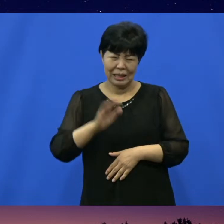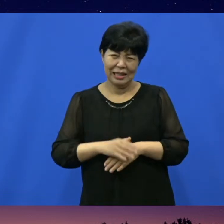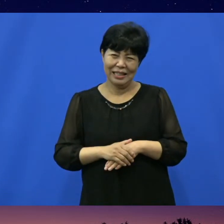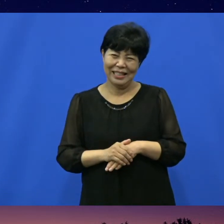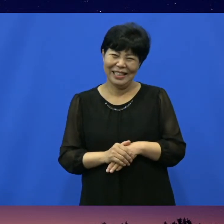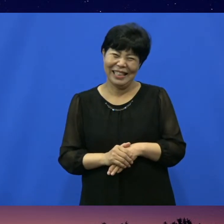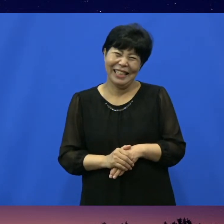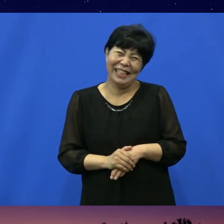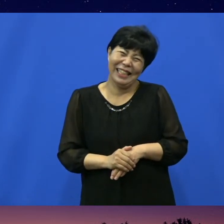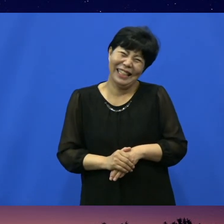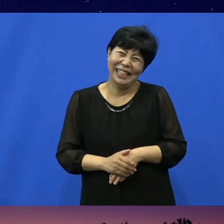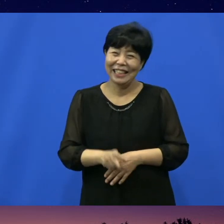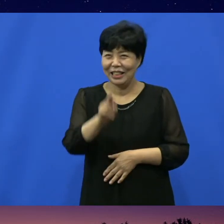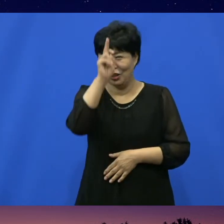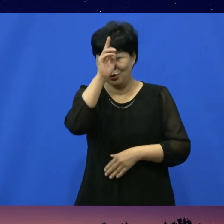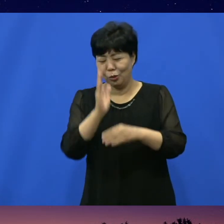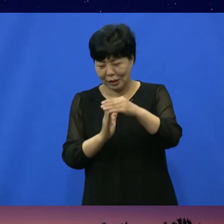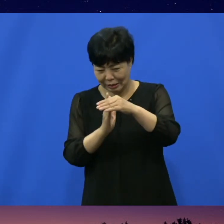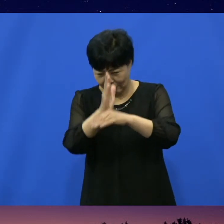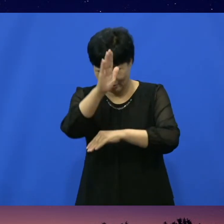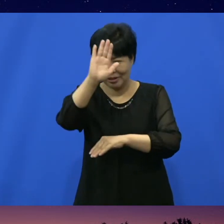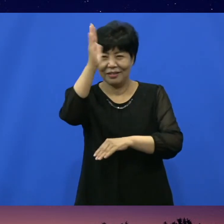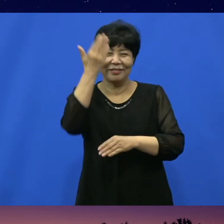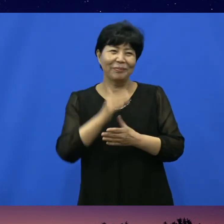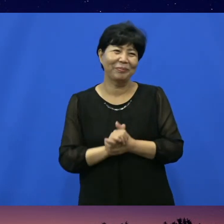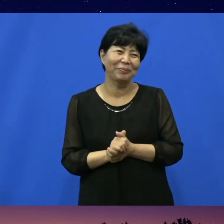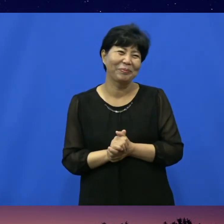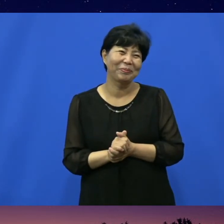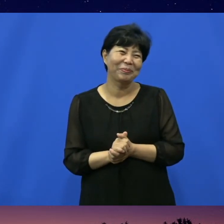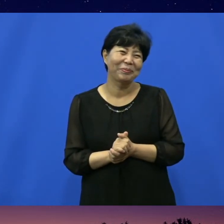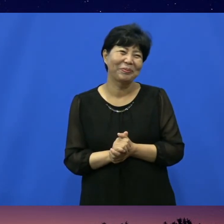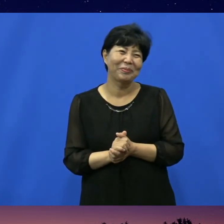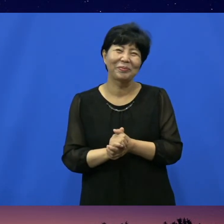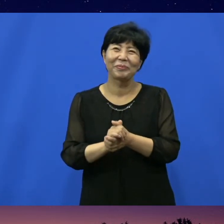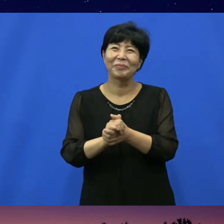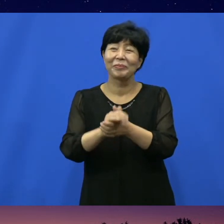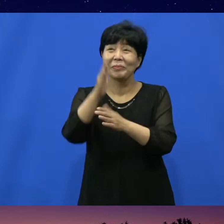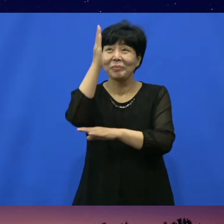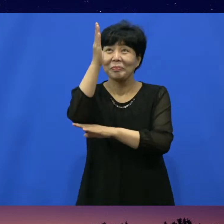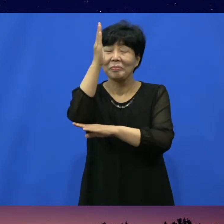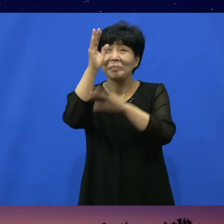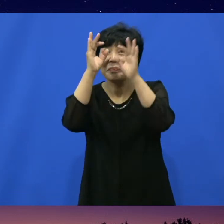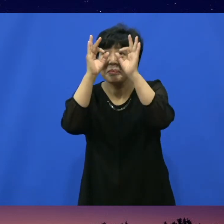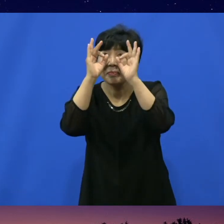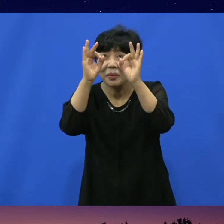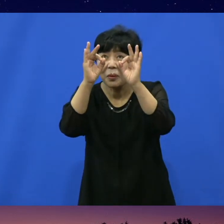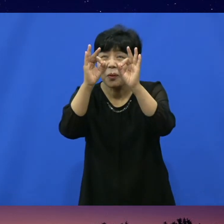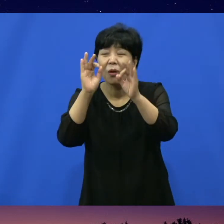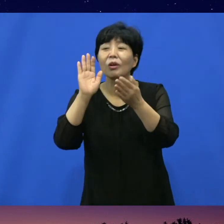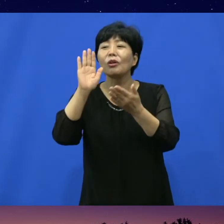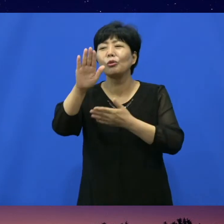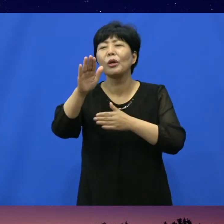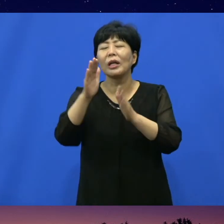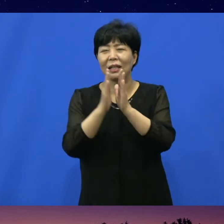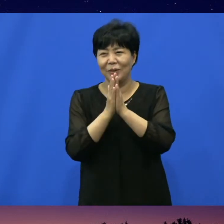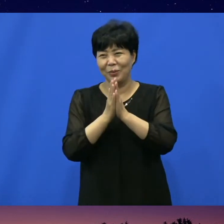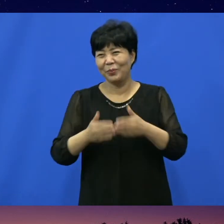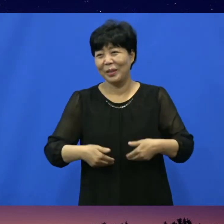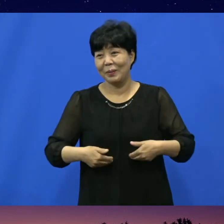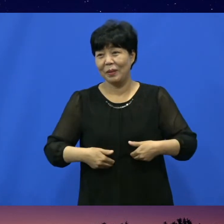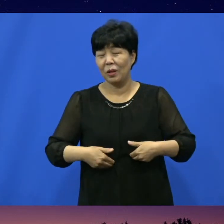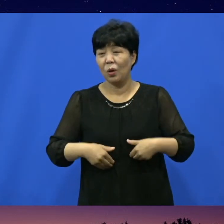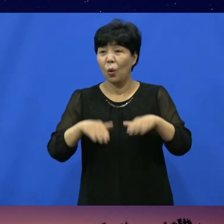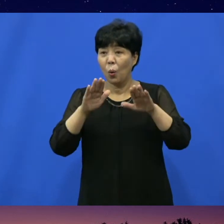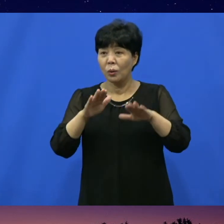거예요. 철야 기도는 밤을 넘기는 거예요. 그래서 말씀을 받고 기도하는 게 이게 중요한데 오늘 들은 말씀을